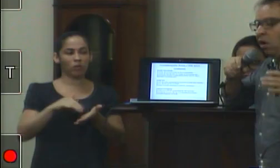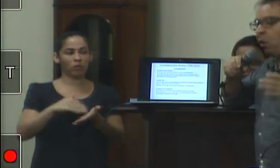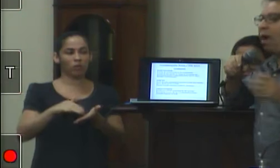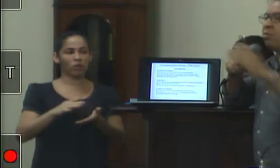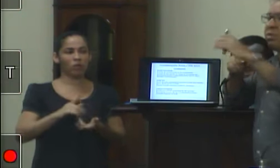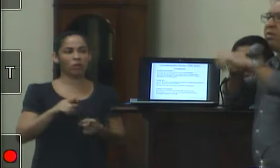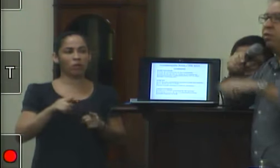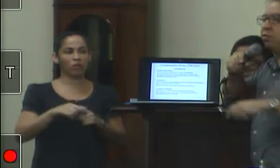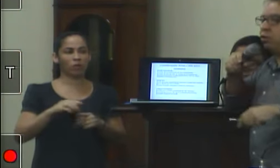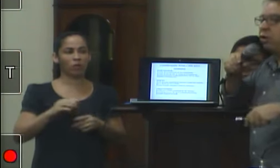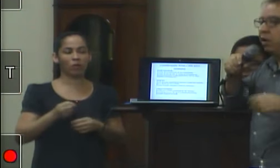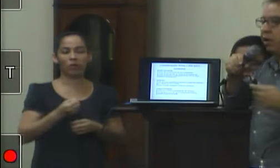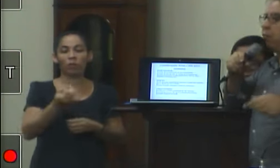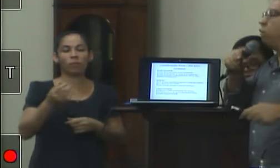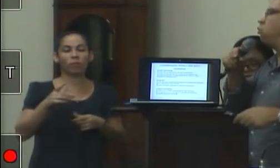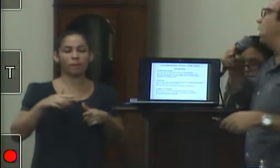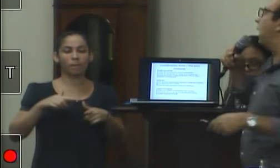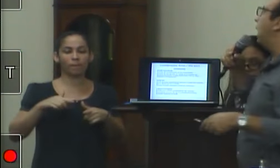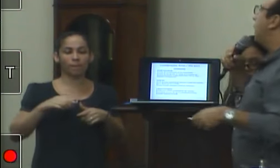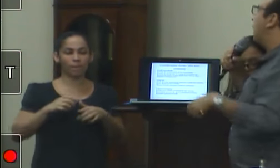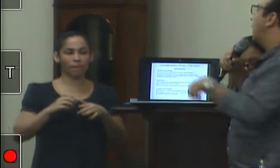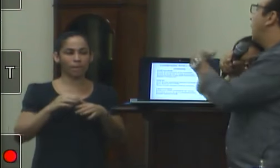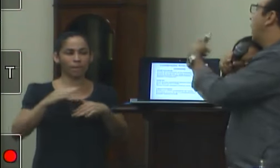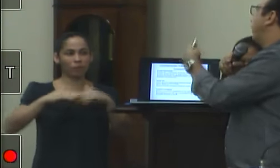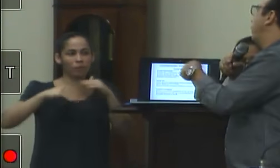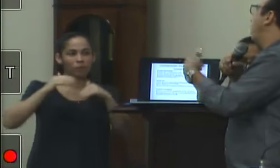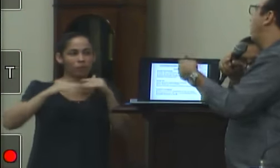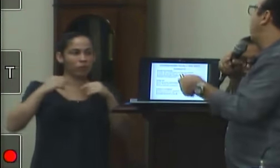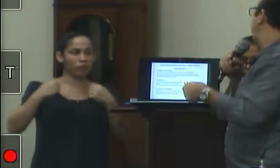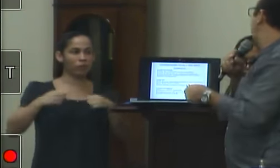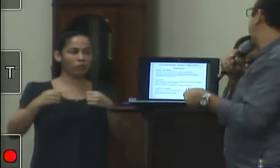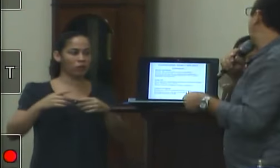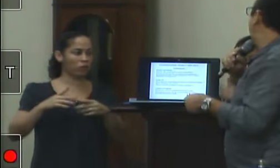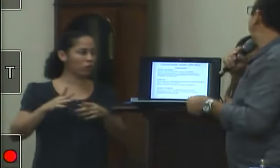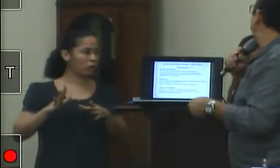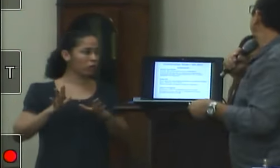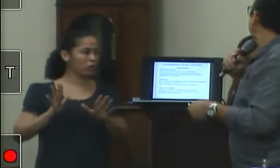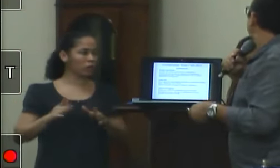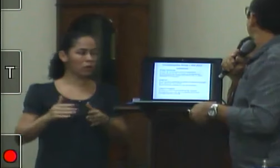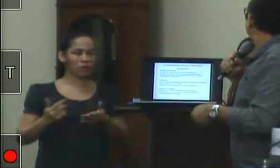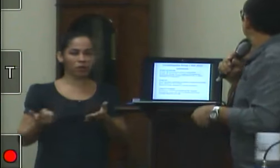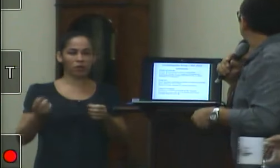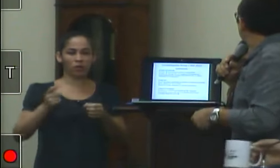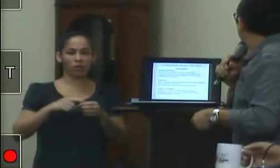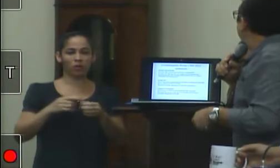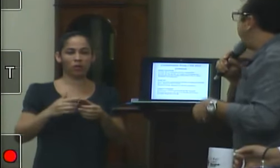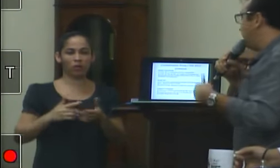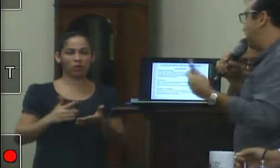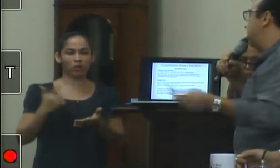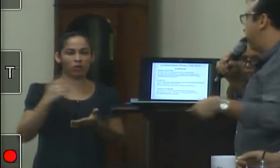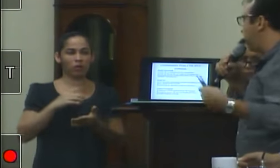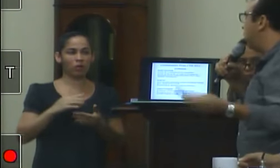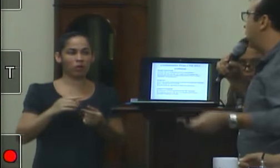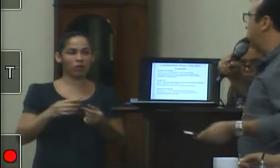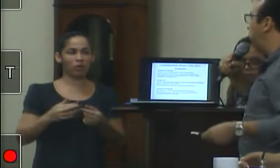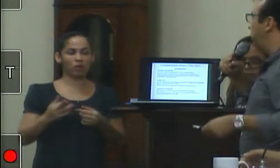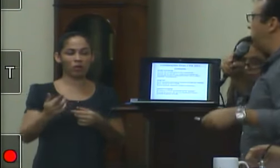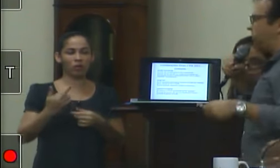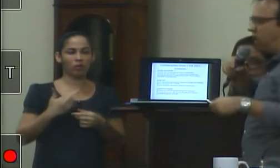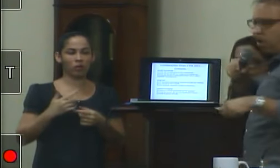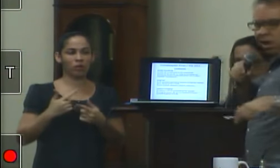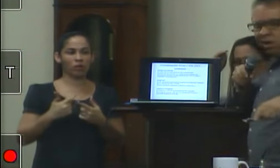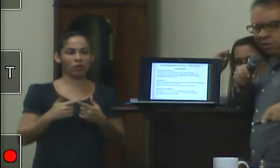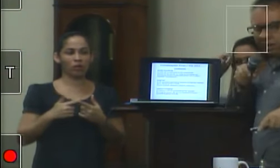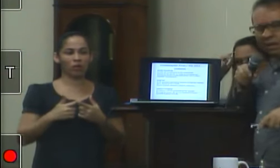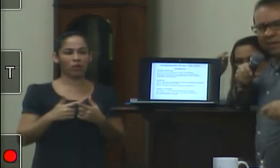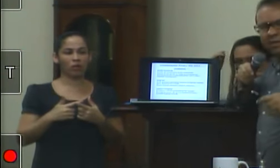estudando quais os serviços irão funcionar lá no local da obra da UPA. Nós já tivemos um retorno do